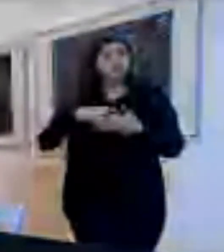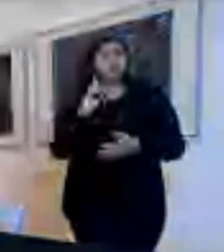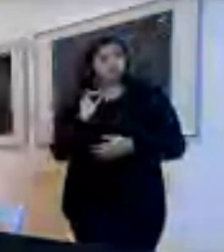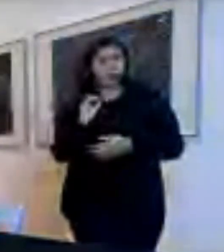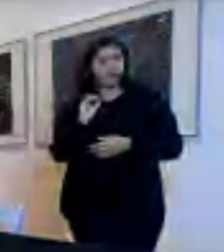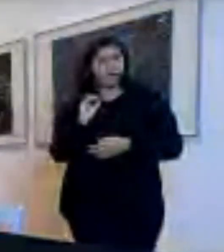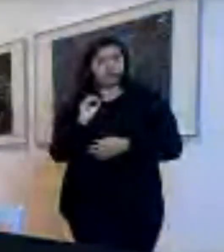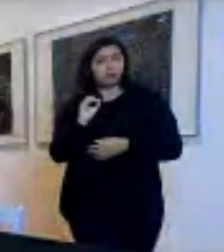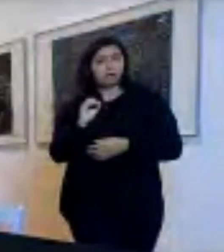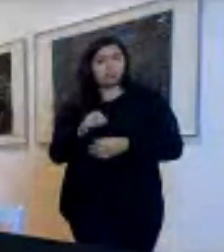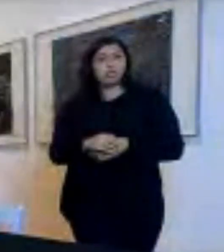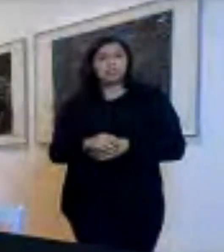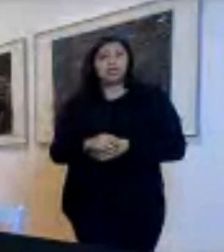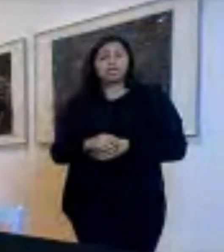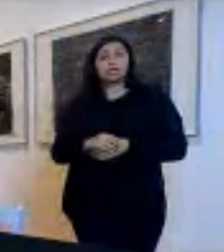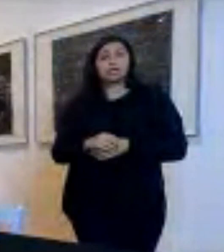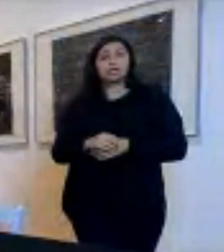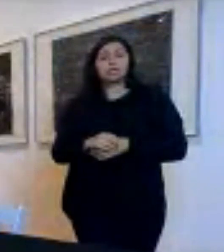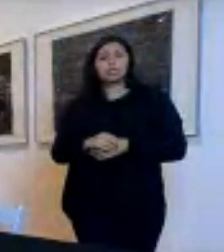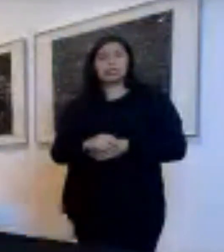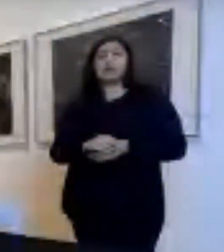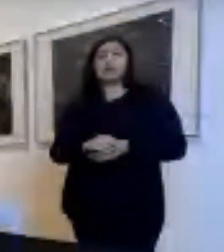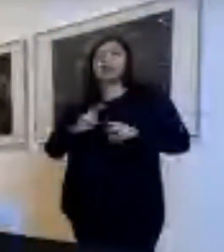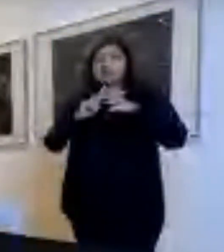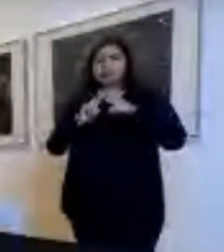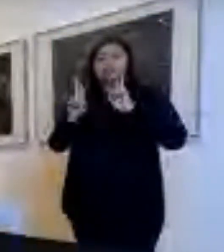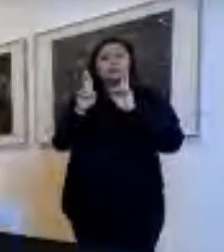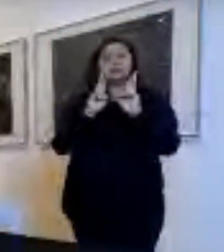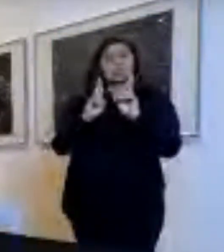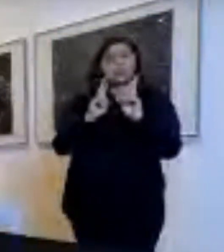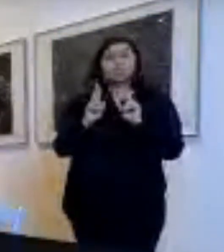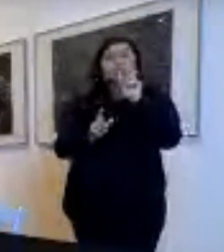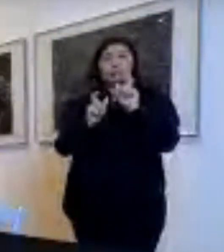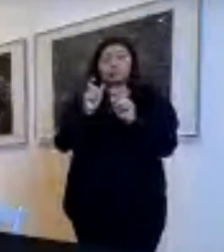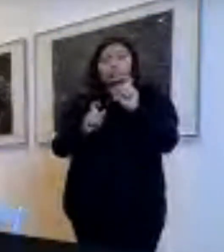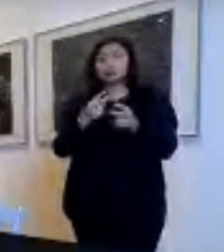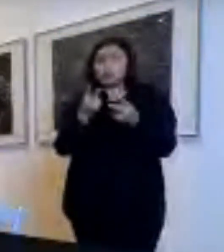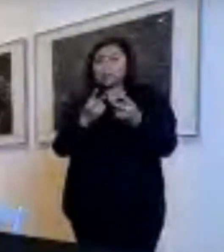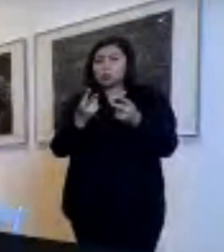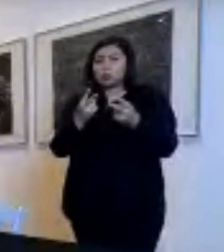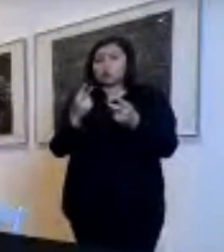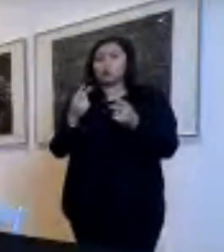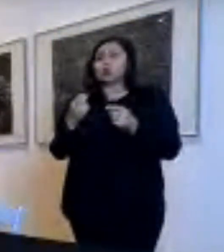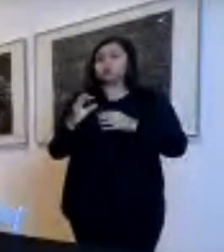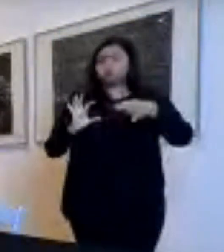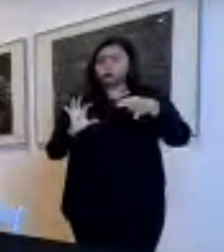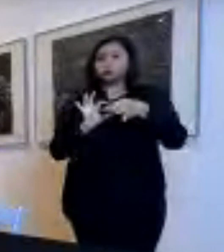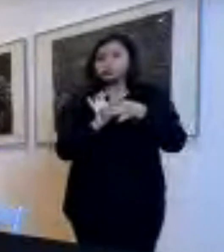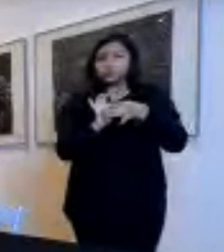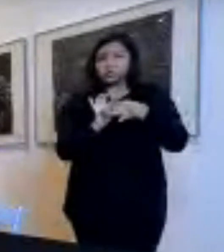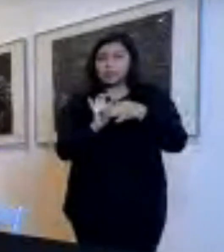consolidó esta relación con el público. Curiosamente, cuando estuvimos más separados, porque no